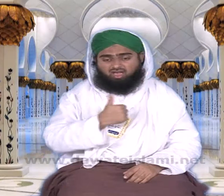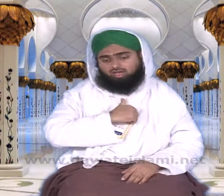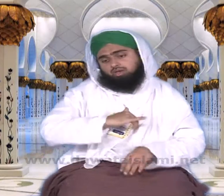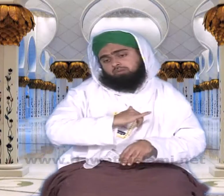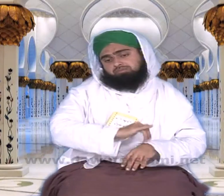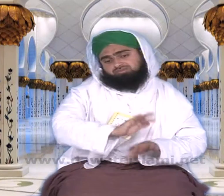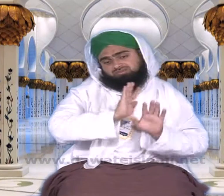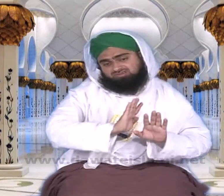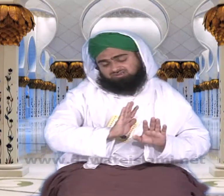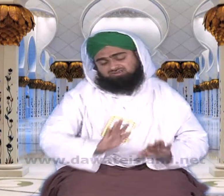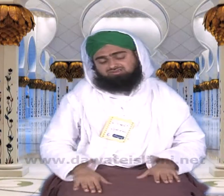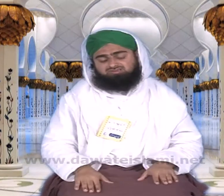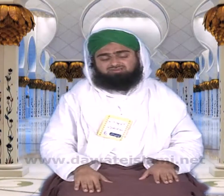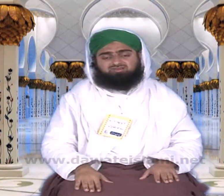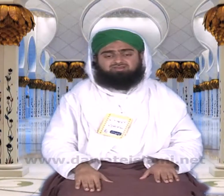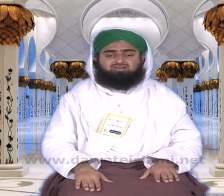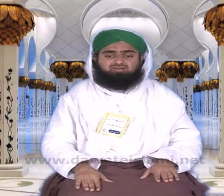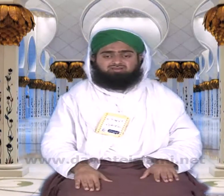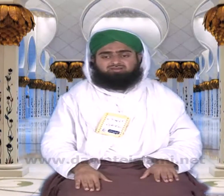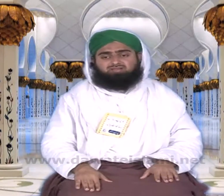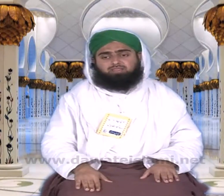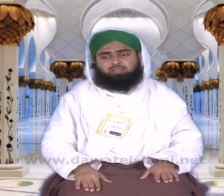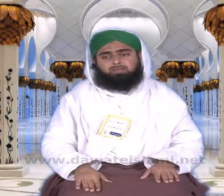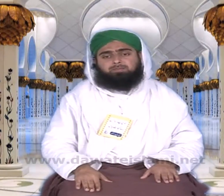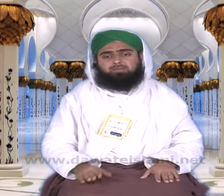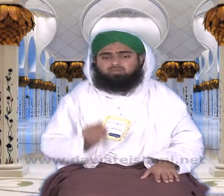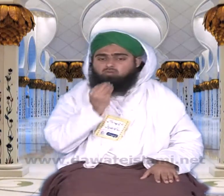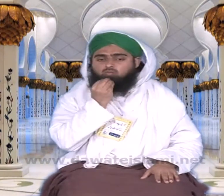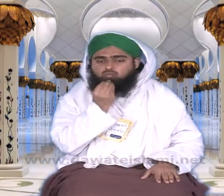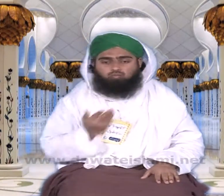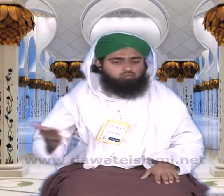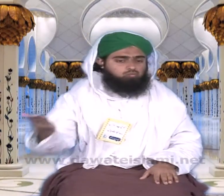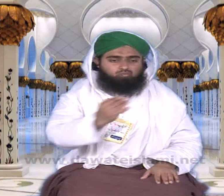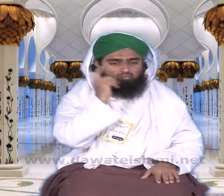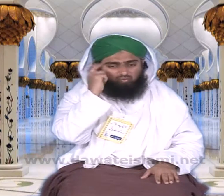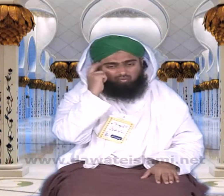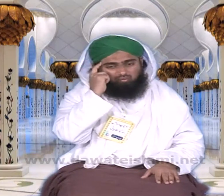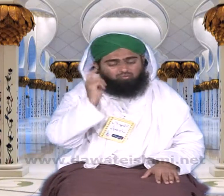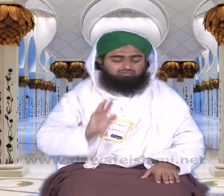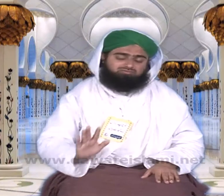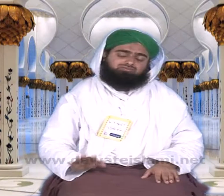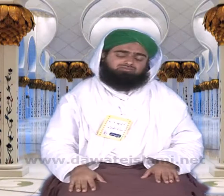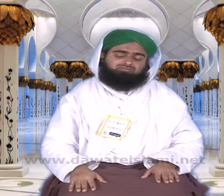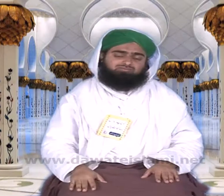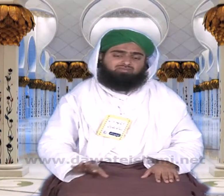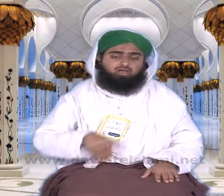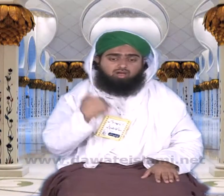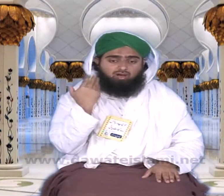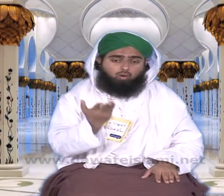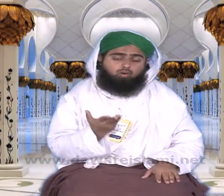اور کمر بھی اب جھکی جا رہی ہے اب وہ کمس کم باز آ اور یہ نہ سوچیں کہ نوجوان نہیں مرے گا اس لئے